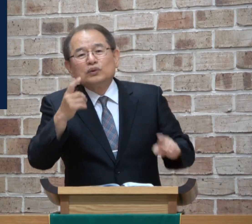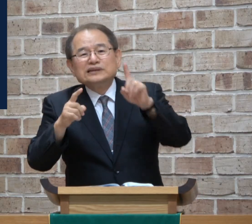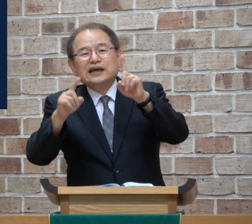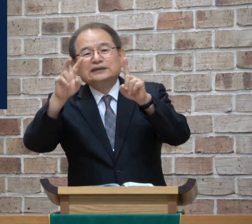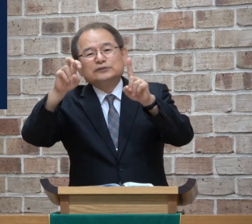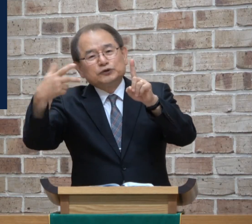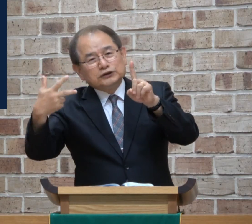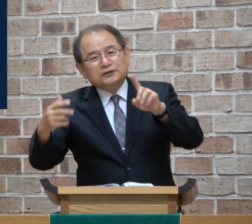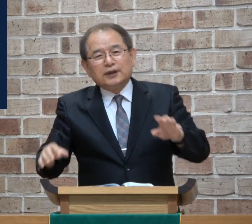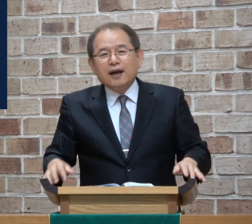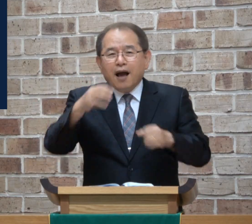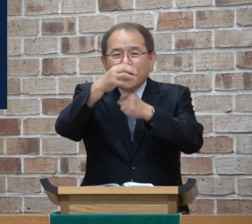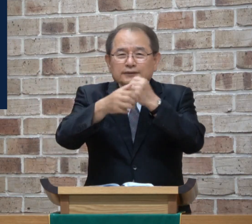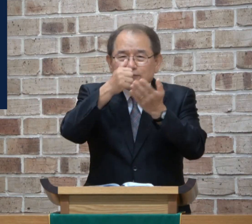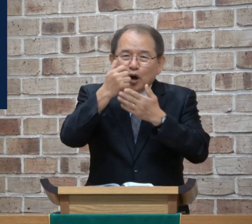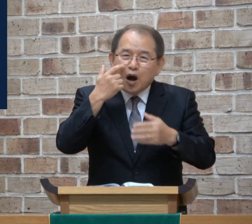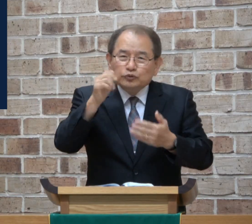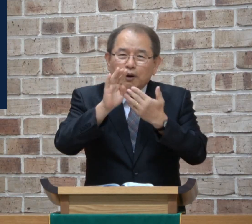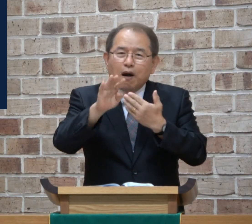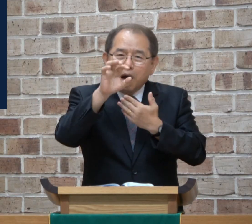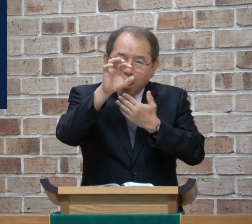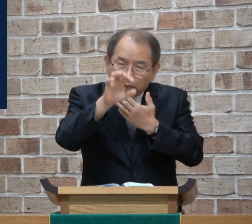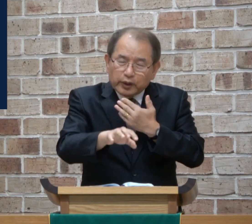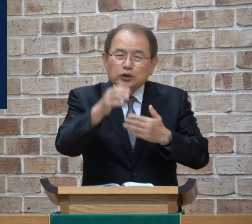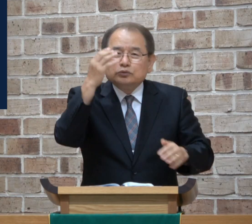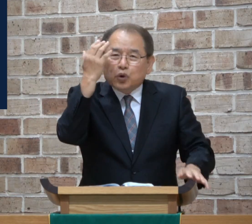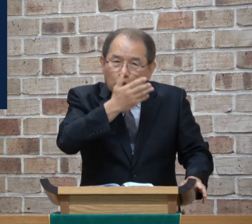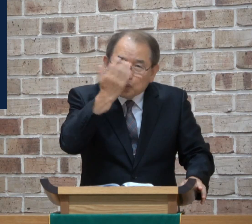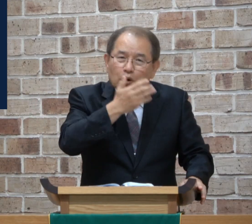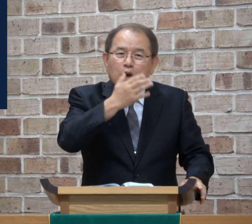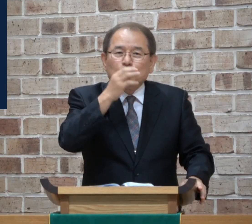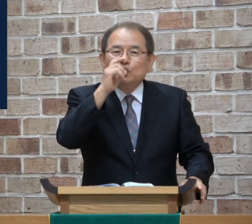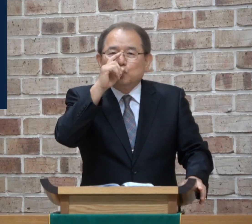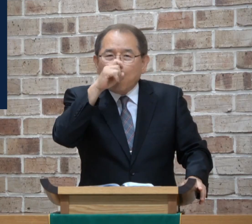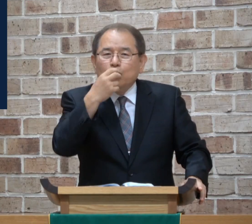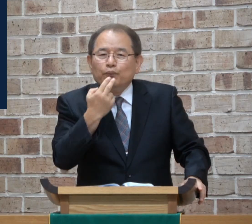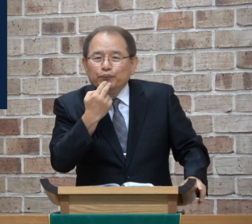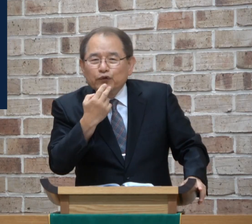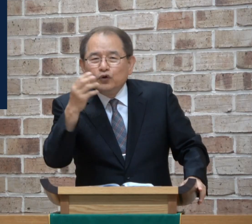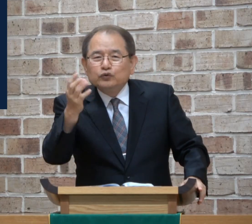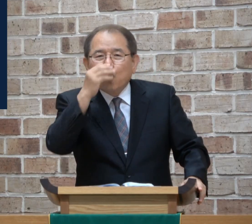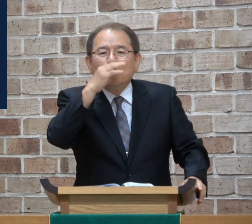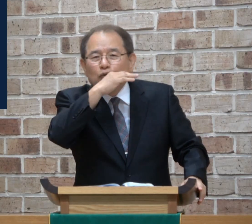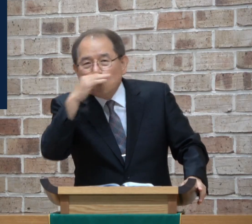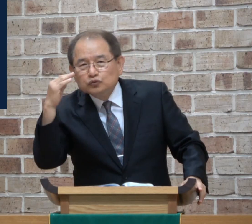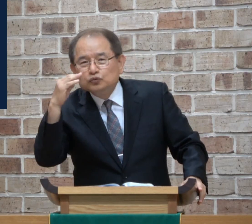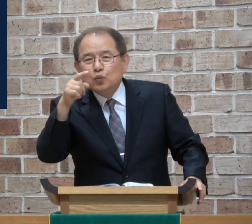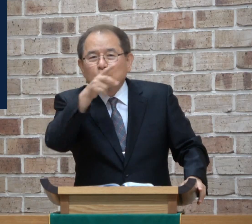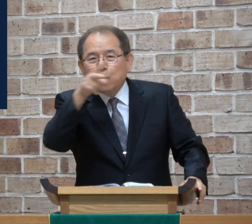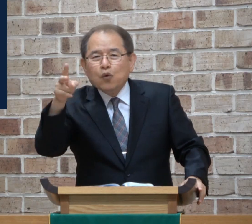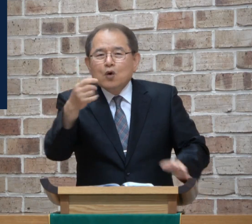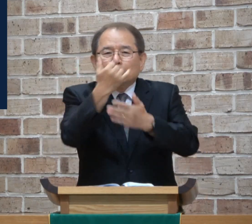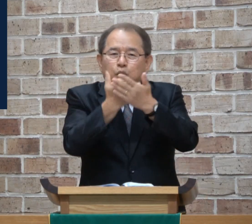야고보서 1장 27절 말씀에 하나님 아버지 앞에서 정결하고 더러움이 없는 경건은 곧